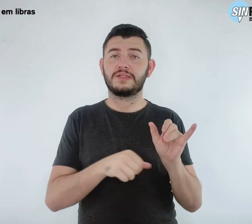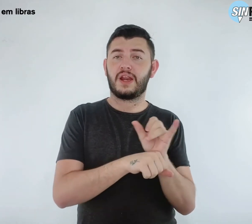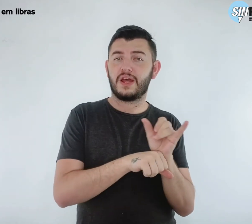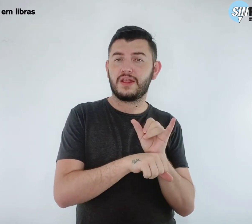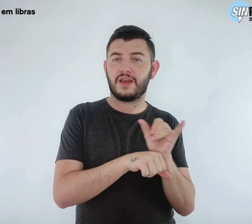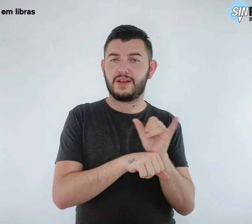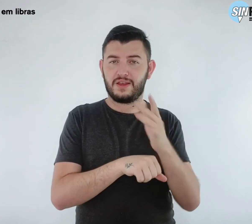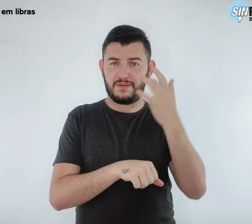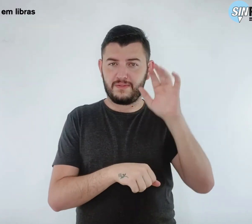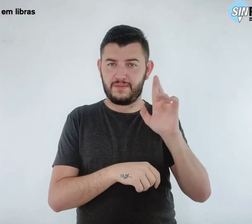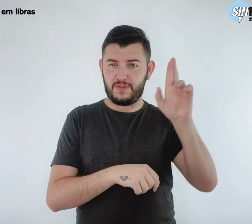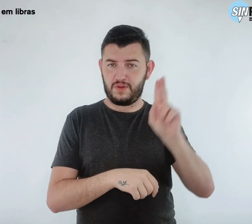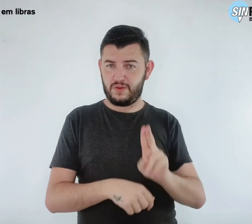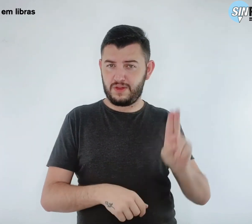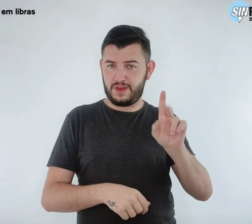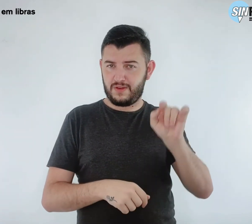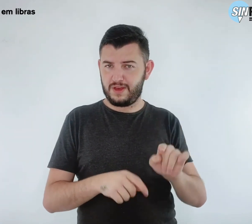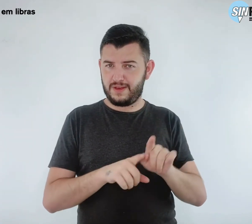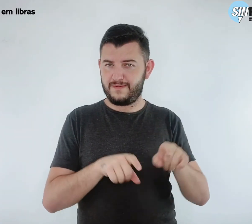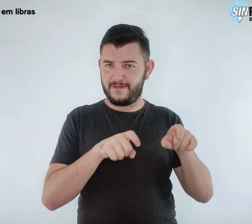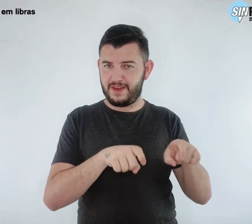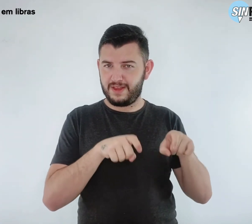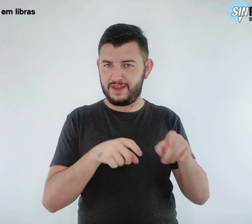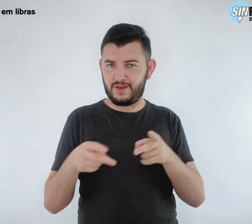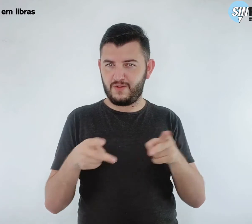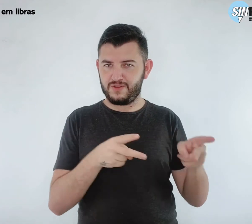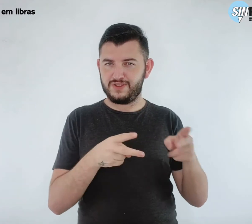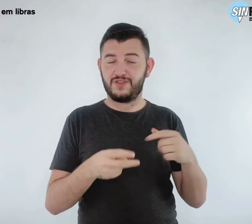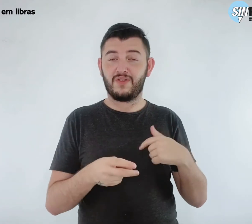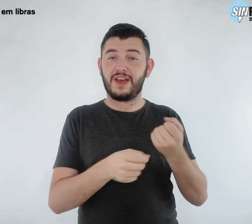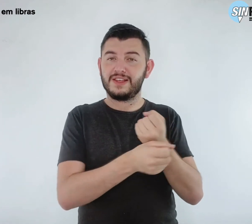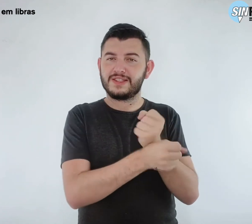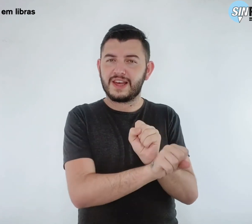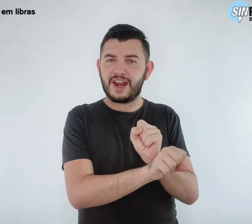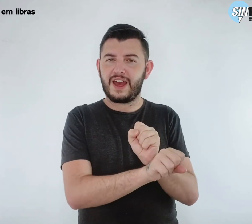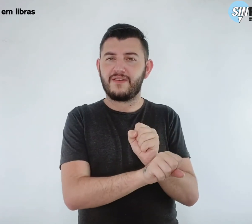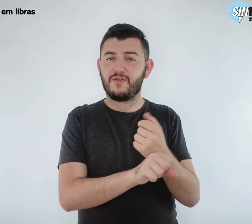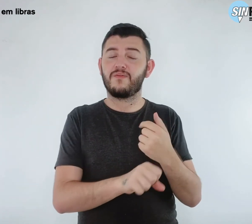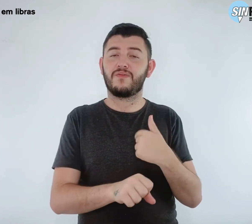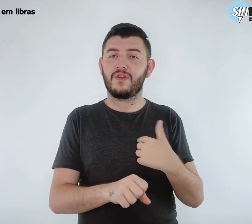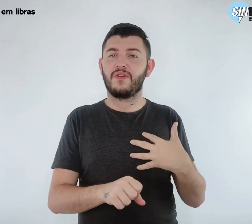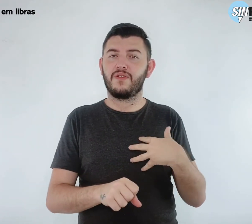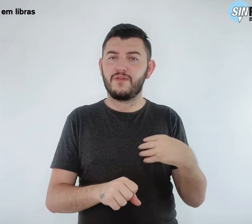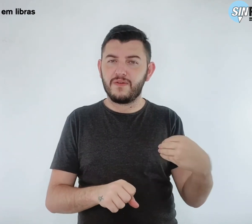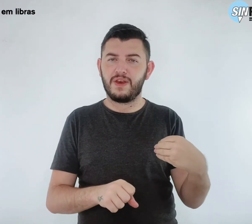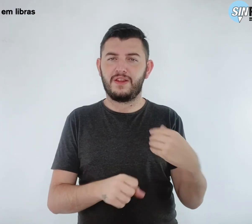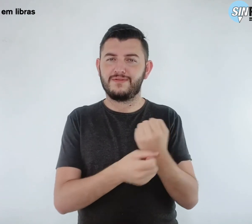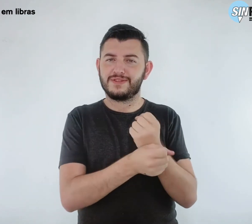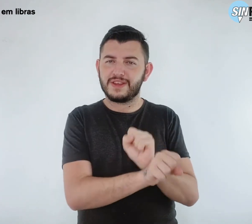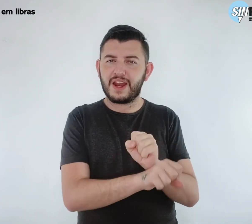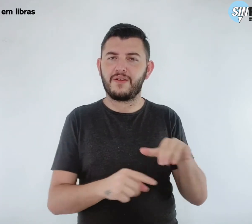em solo brasileiro. A Lei do Ventre Livre estabelecia, na verdade, que os